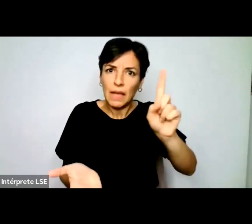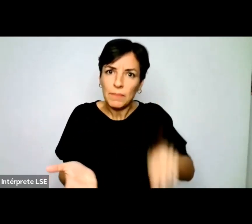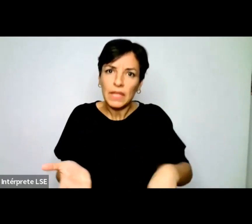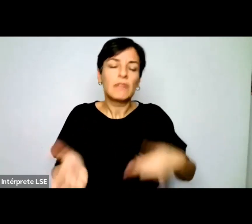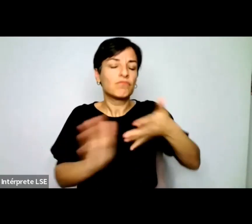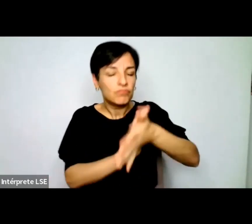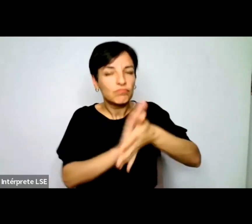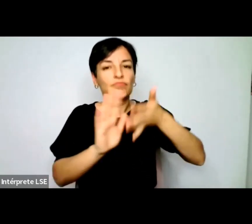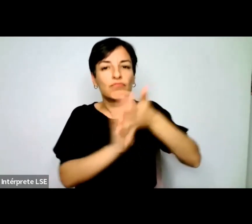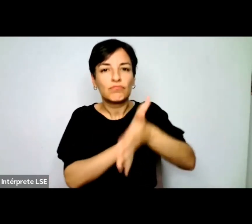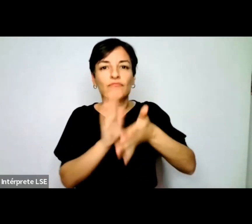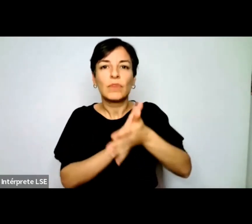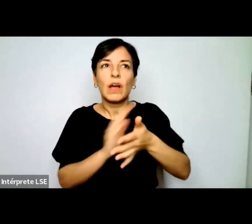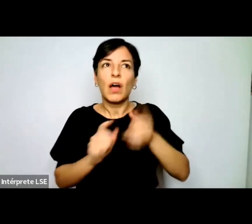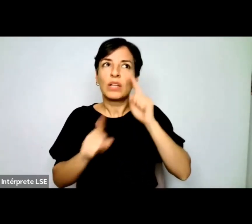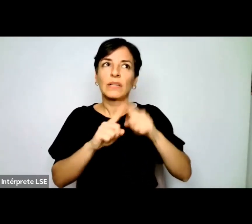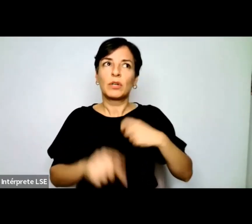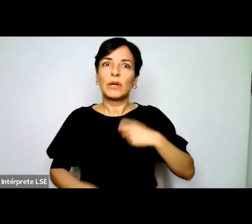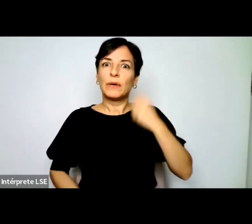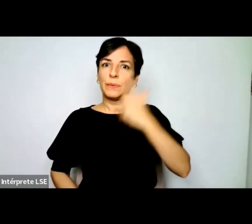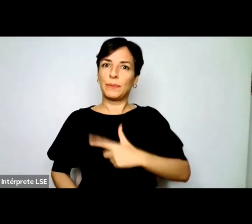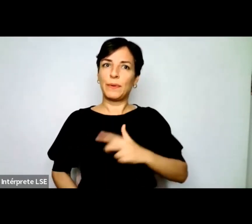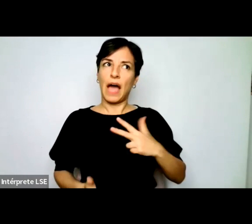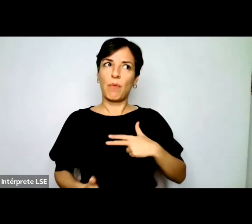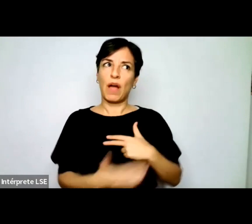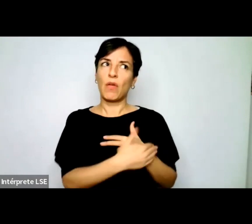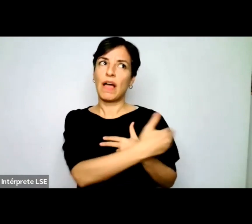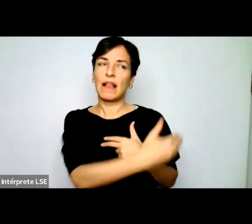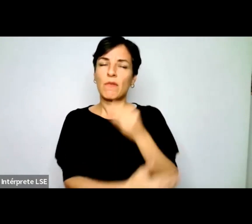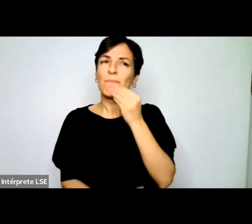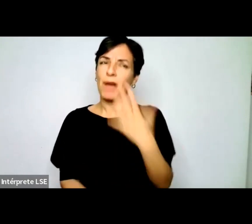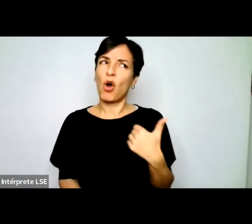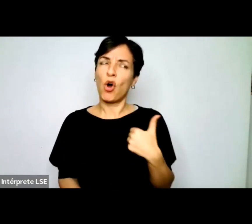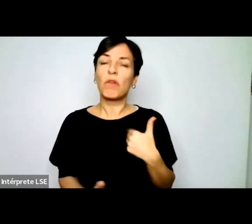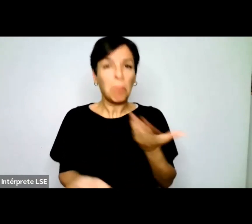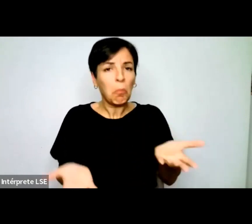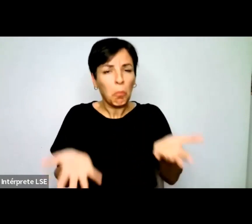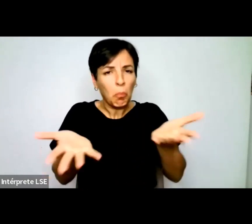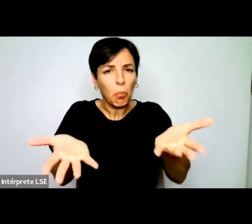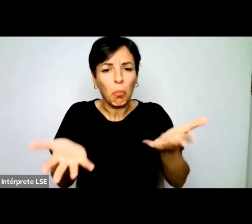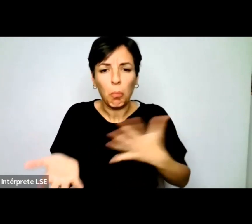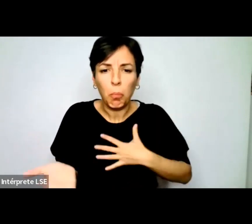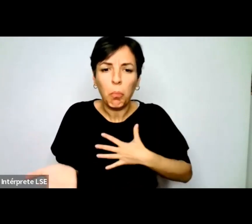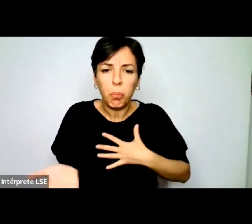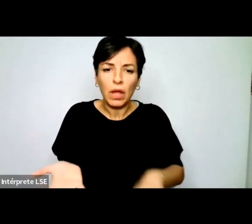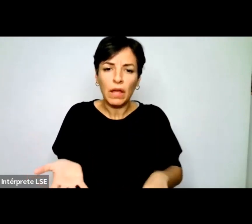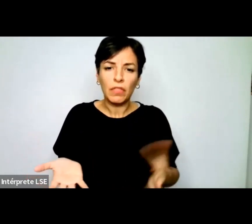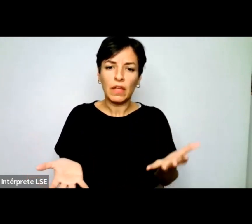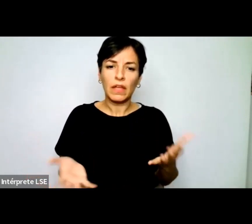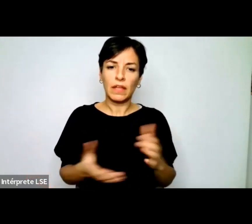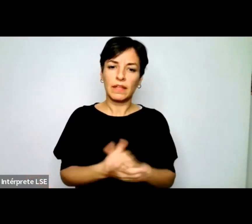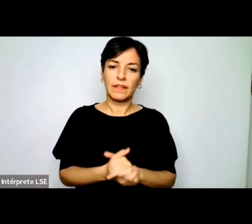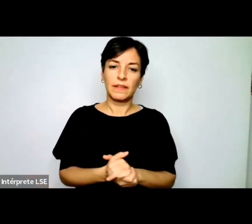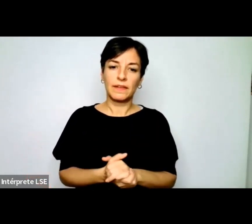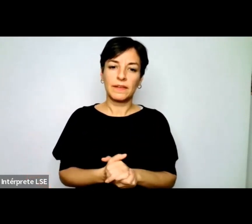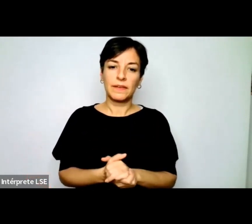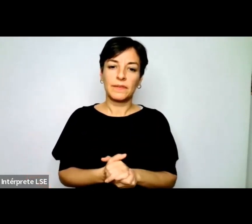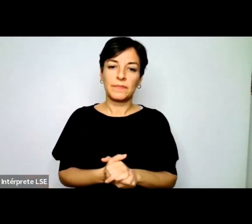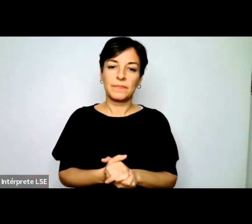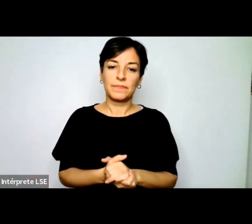que vosotros estéis tranquilos, si es el caso y queréis que os acompañe un abogado o una abogada que esté con